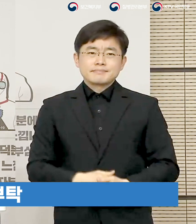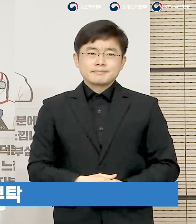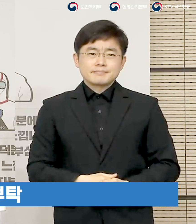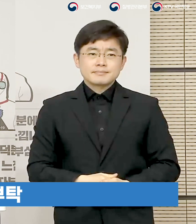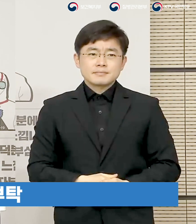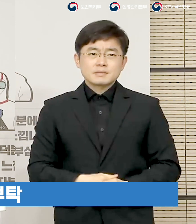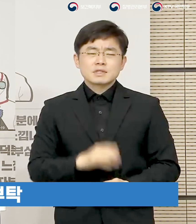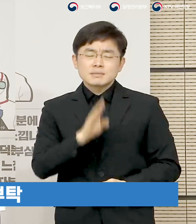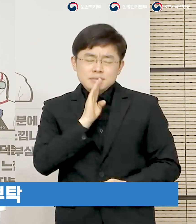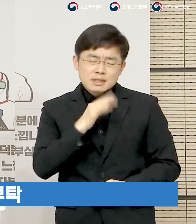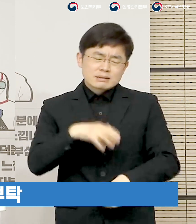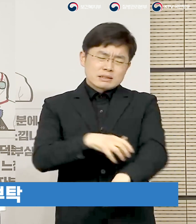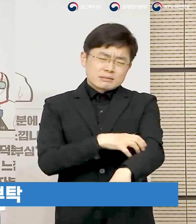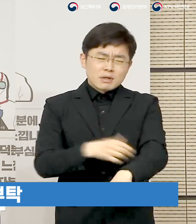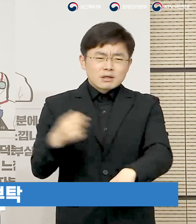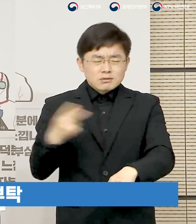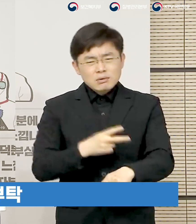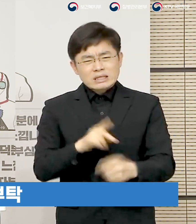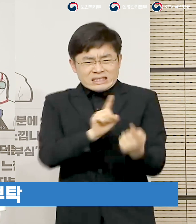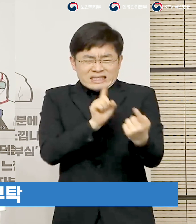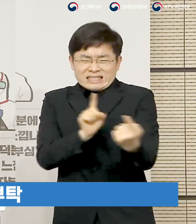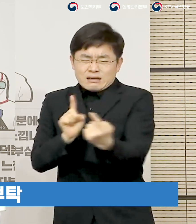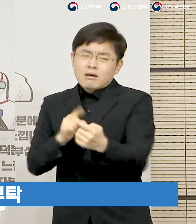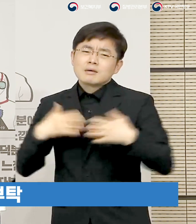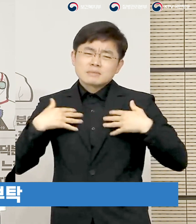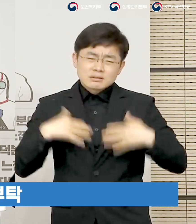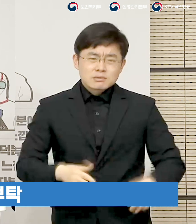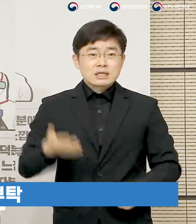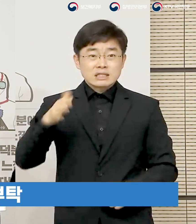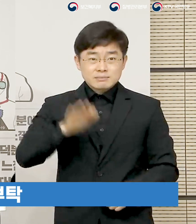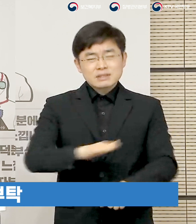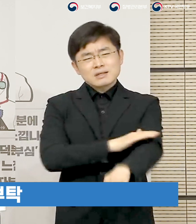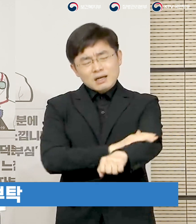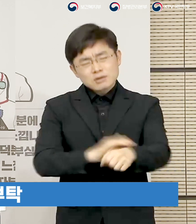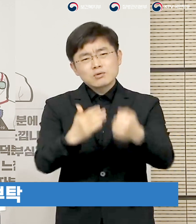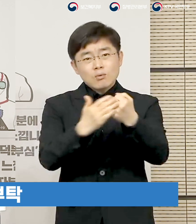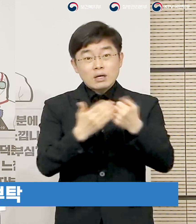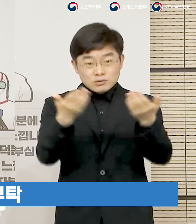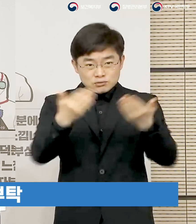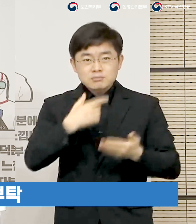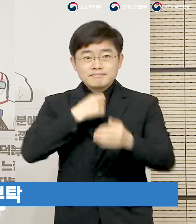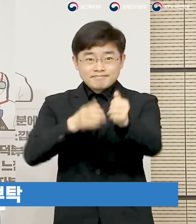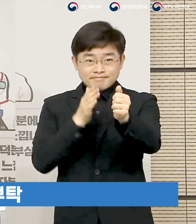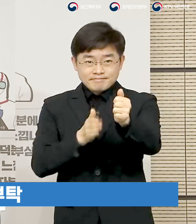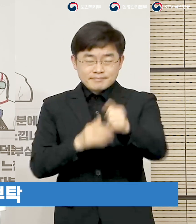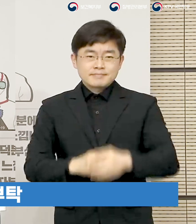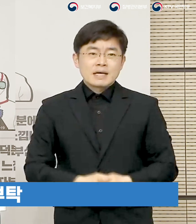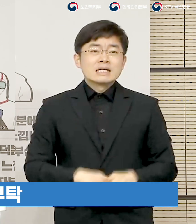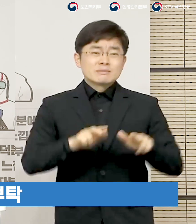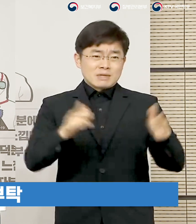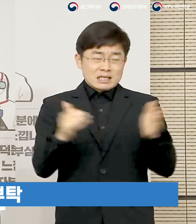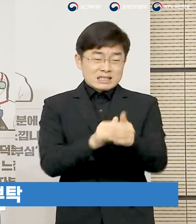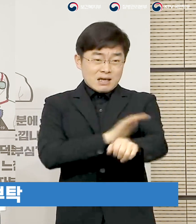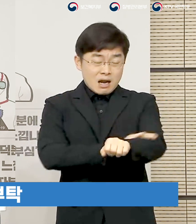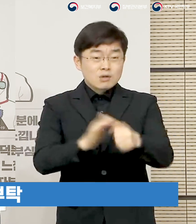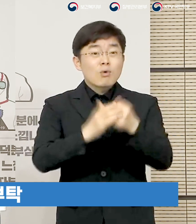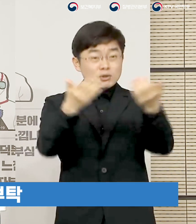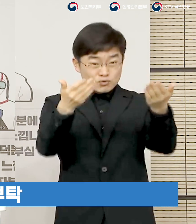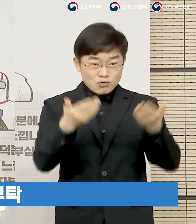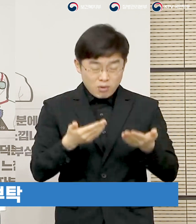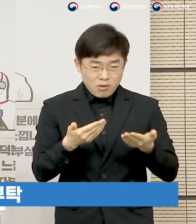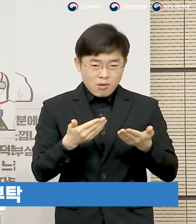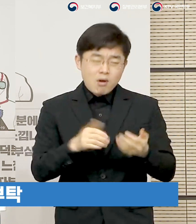불편과 피로감을 느끼시는 국민 여러분들께 협조와 양해를 부탁드리며 지금까지의 노력의 결과가 헛되지